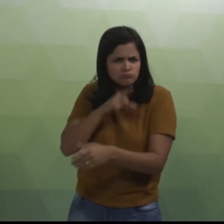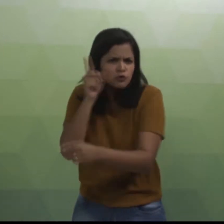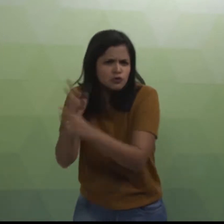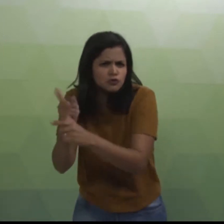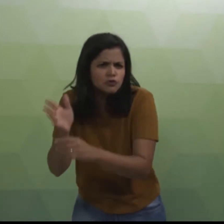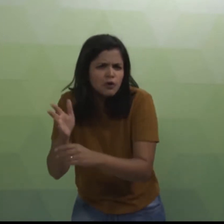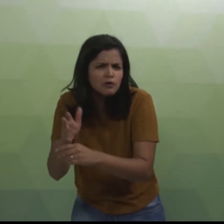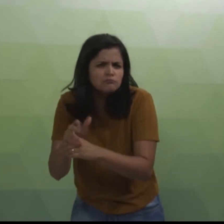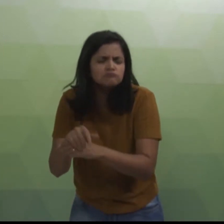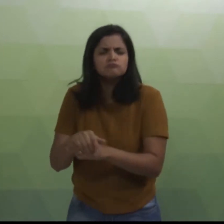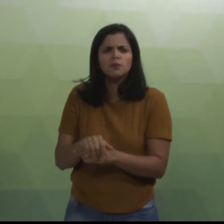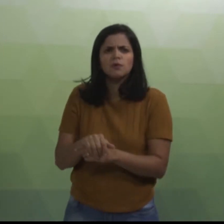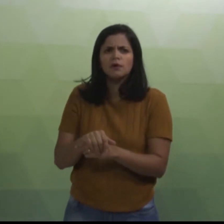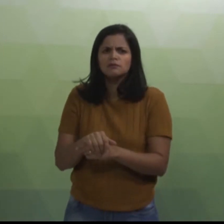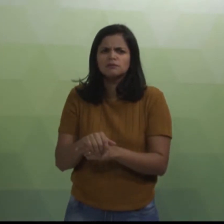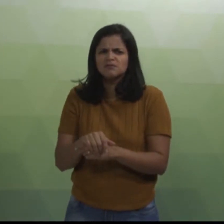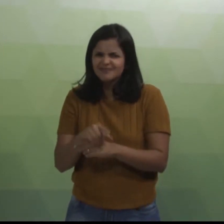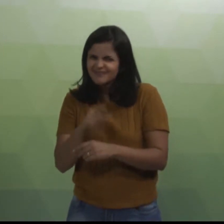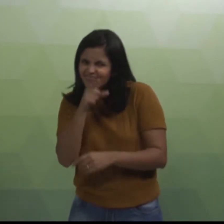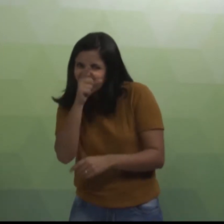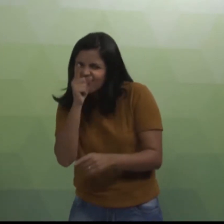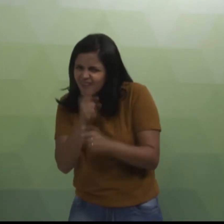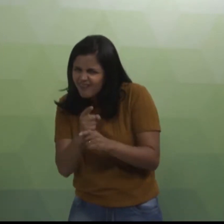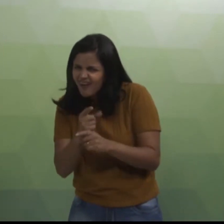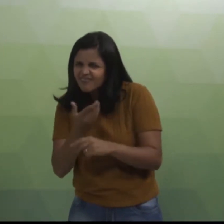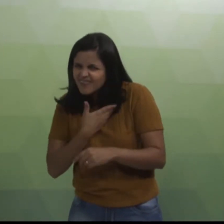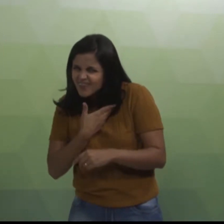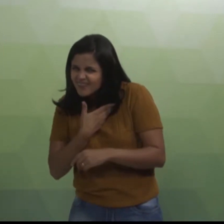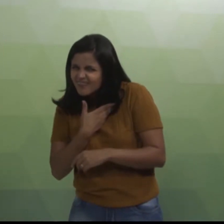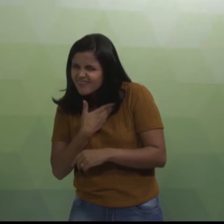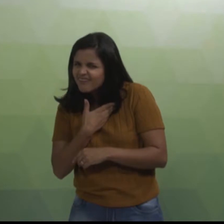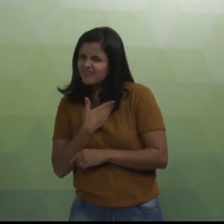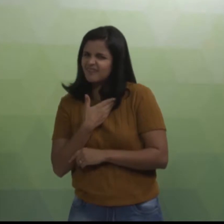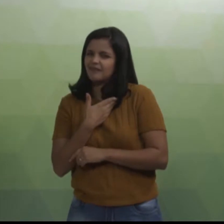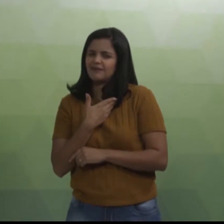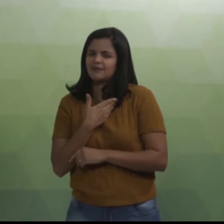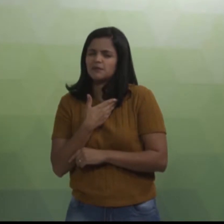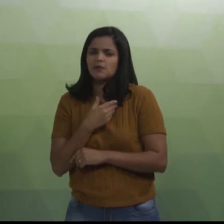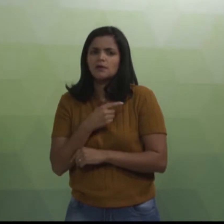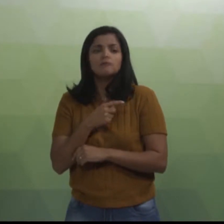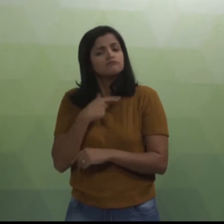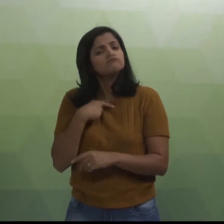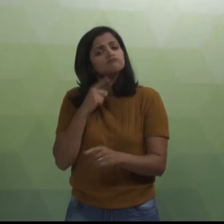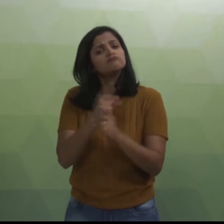amigo? Você já o encontrou? Sim, encontrei o meu amigo.